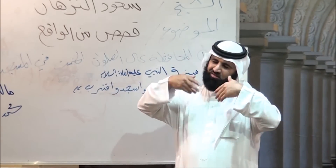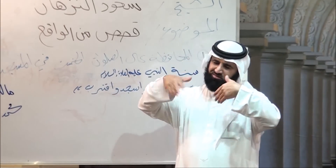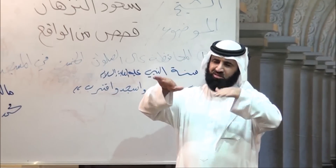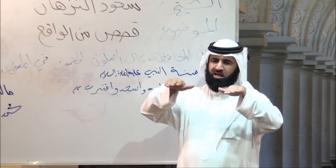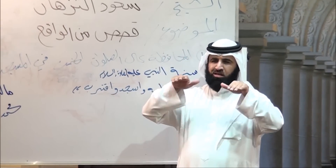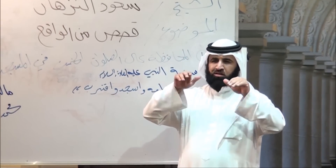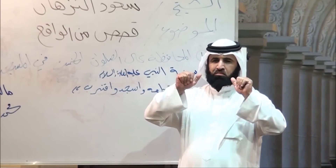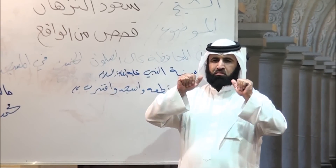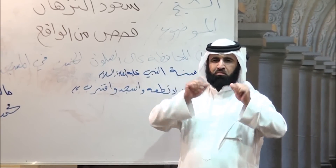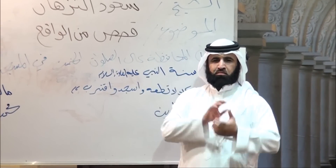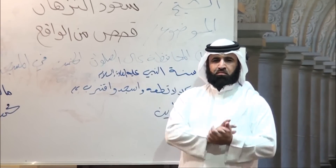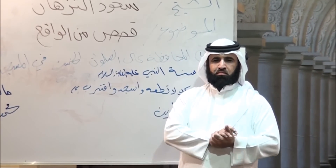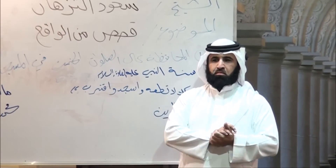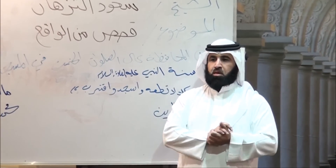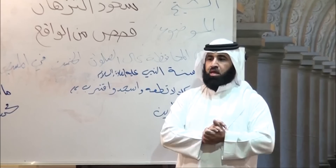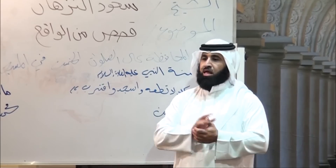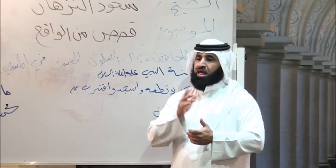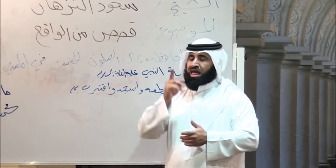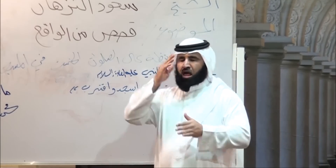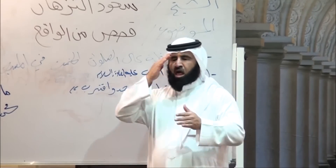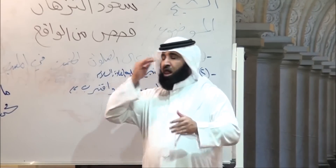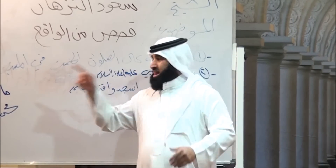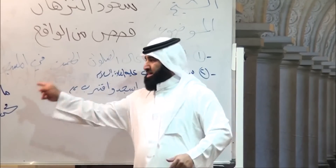لم يرد مالك إلى بلده